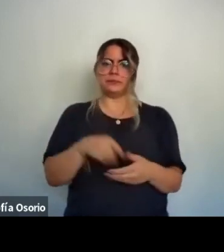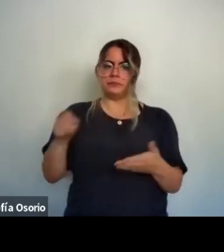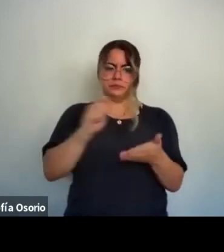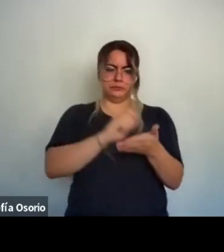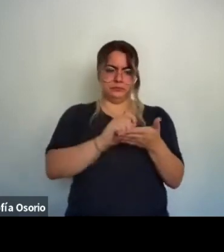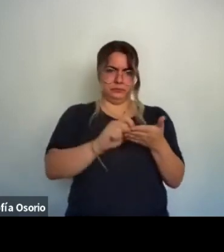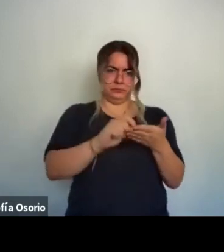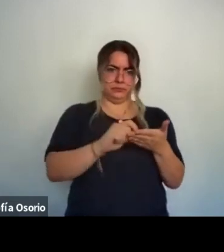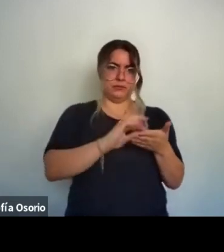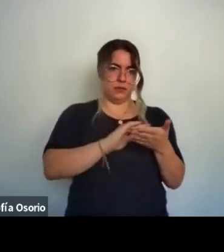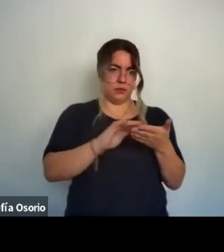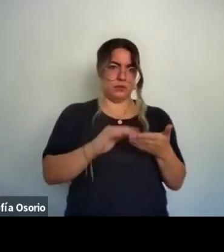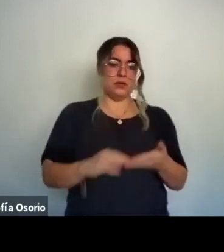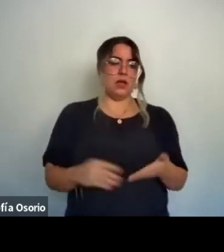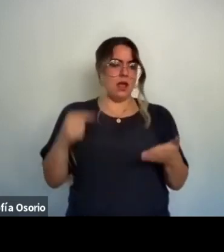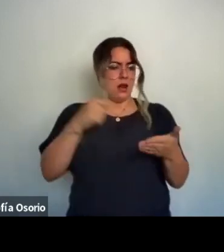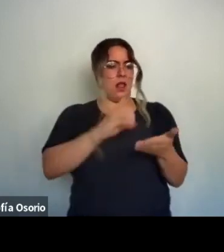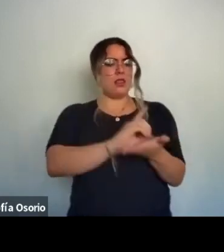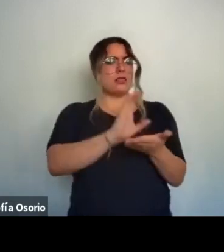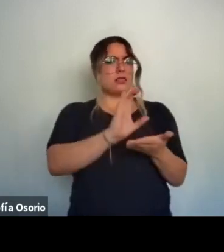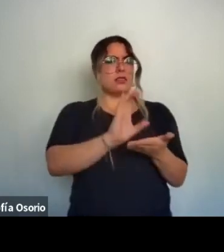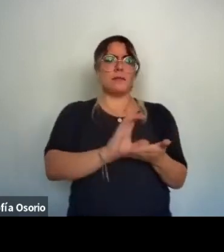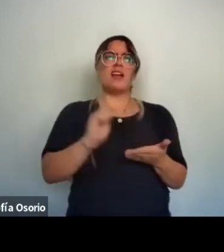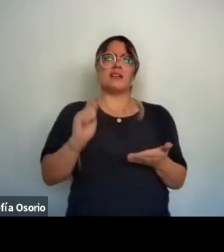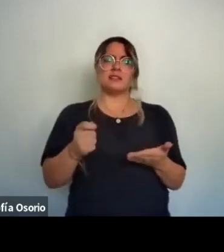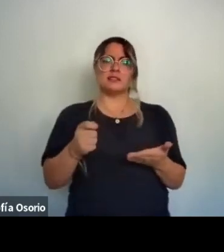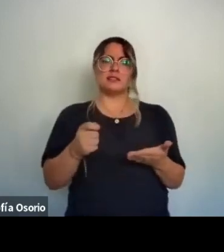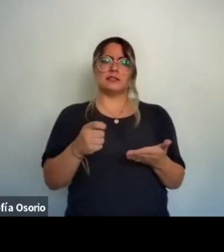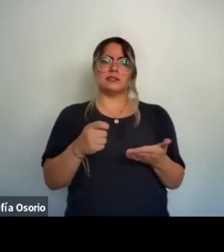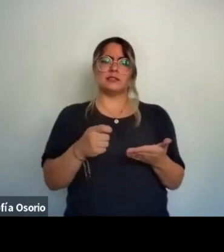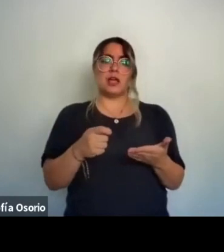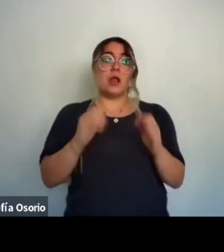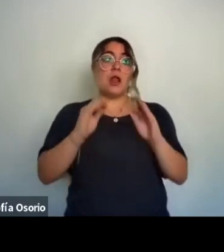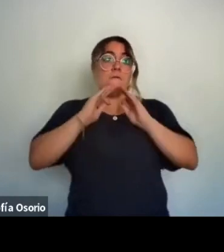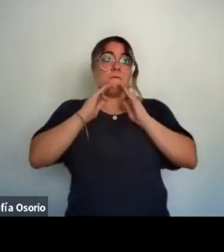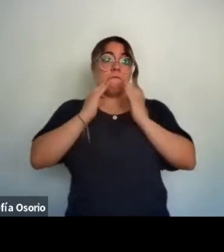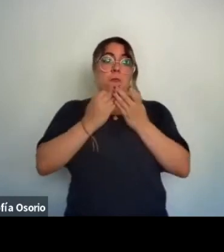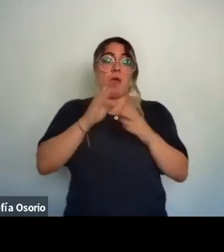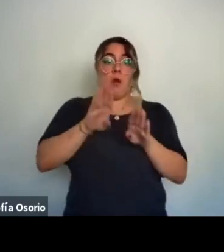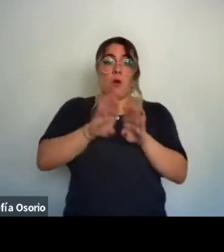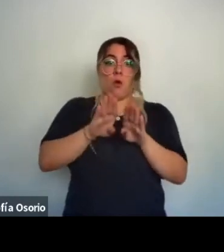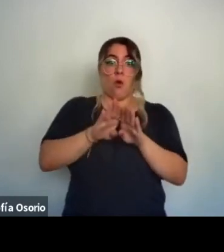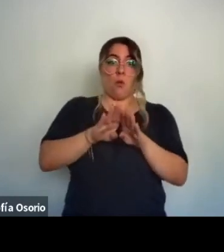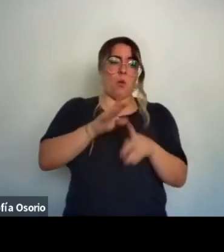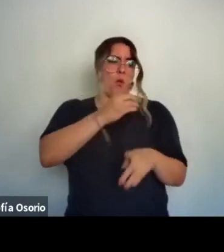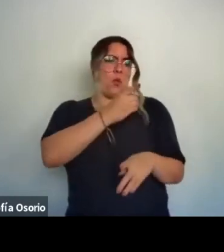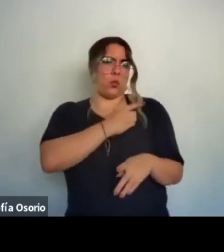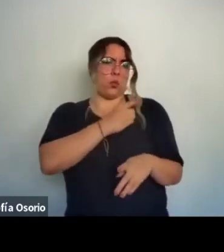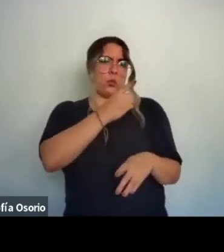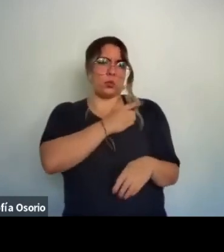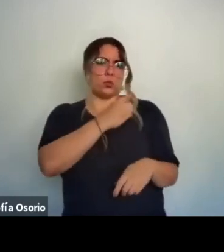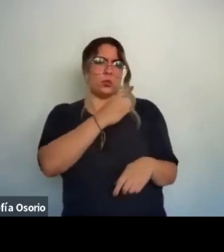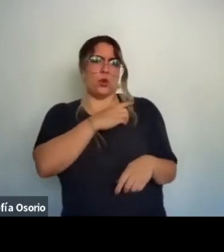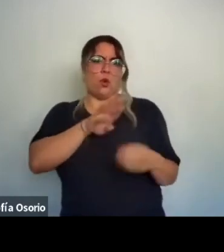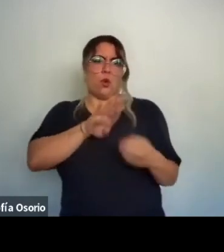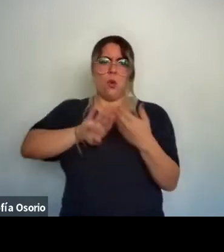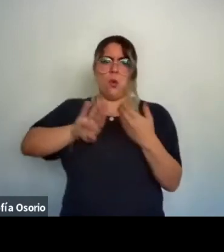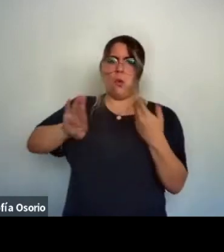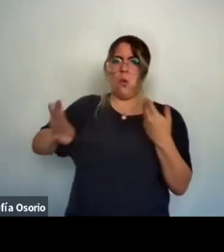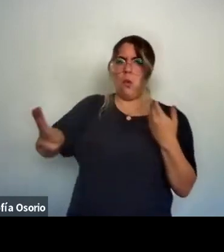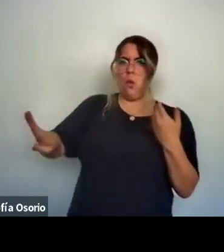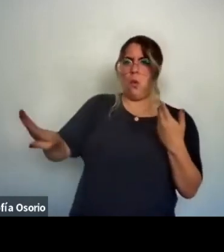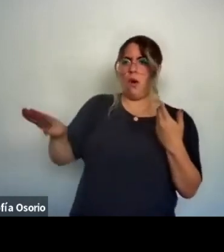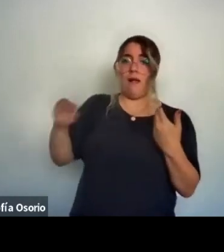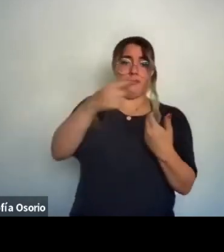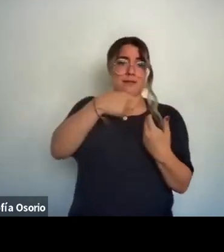algo que se impone a nuestras insuficiencias por la forma en que se nos aísla y excluye innecesariamente de la participación plena